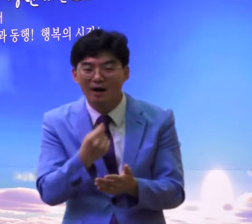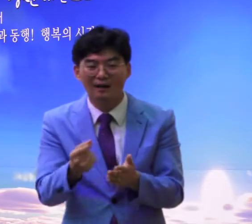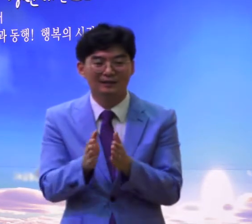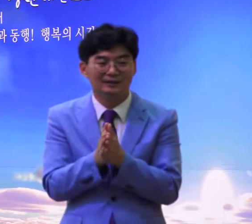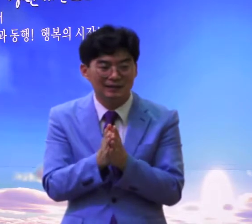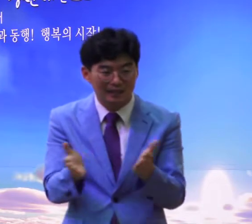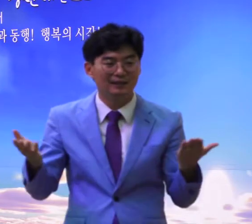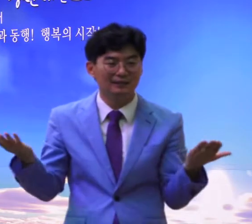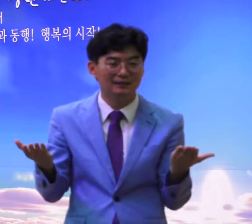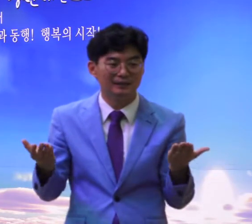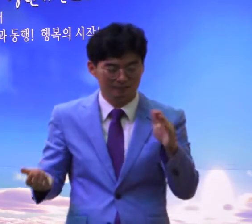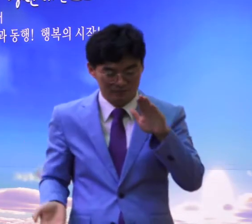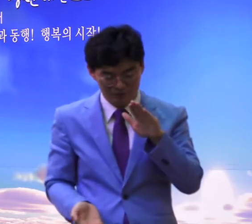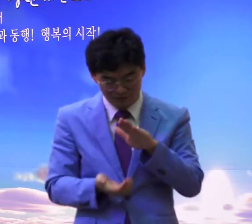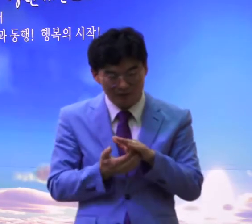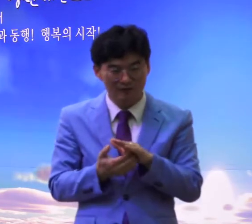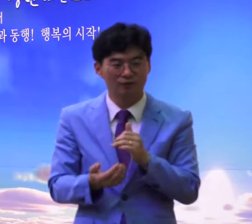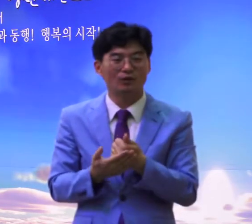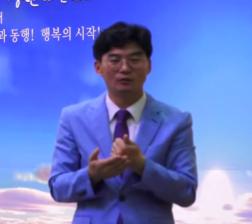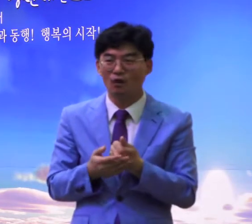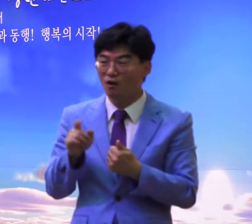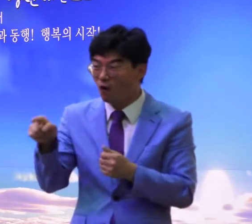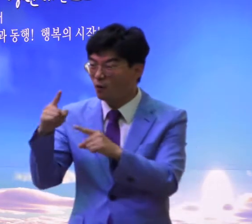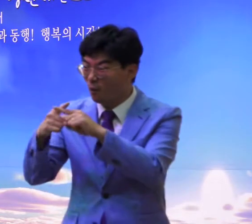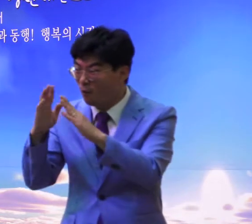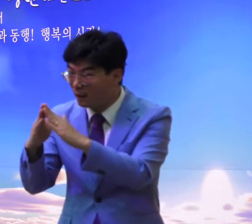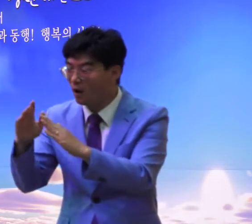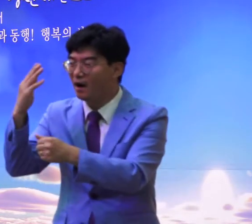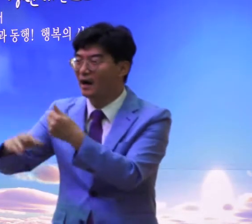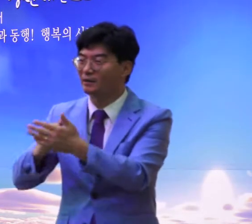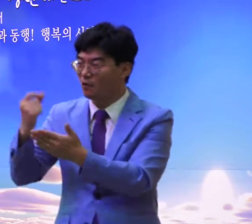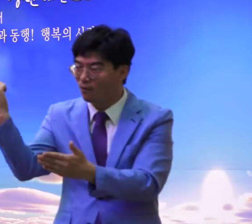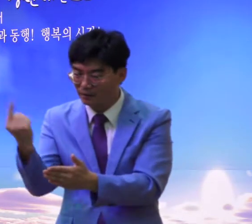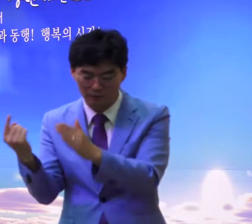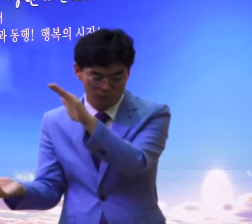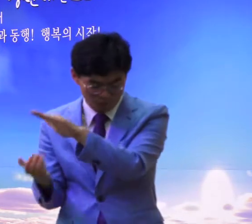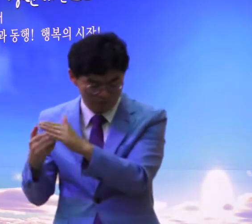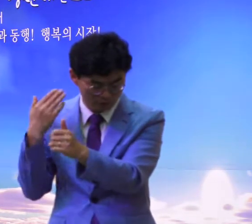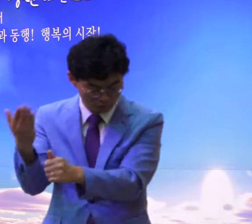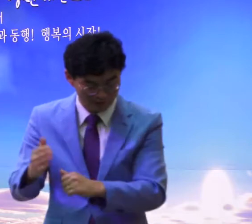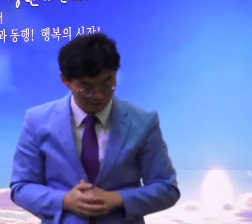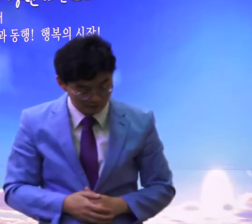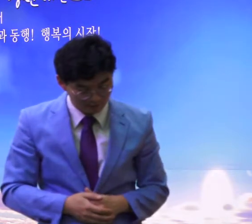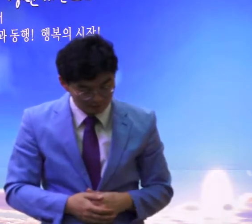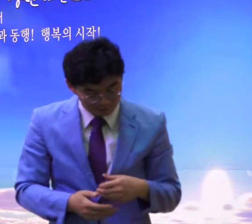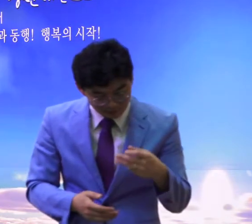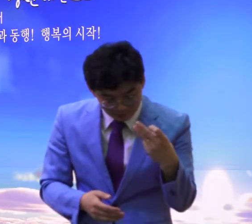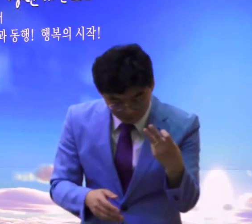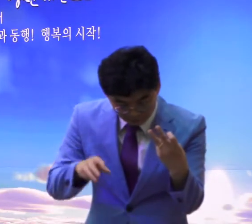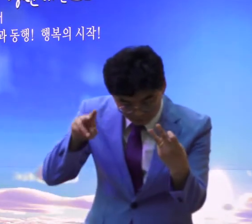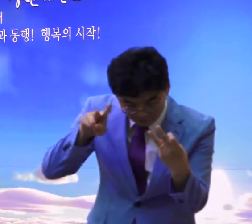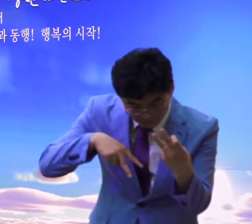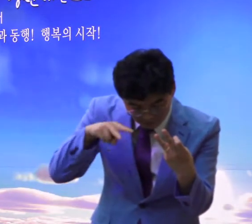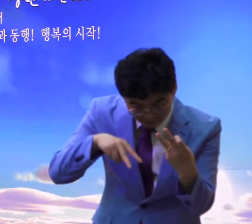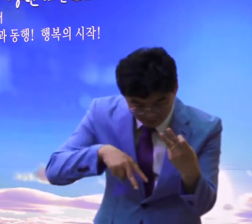내용을 기록하고 있습니다. 우리가 읽은 본문 중에 13절의 말씀을 한번 같이 읽어보겠습니다. 13절입니다.